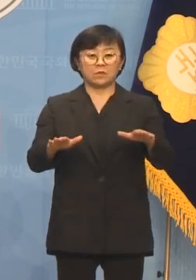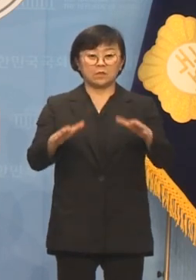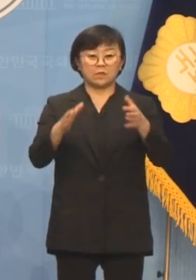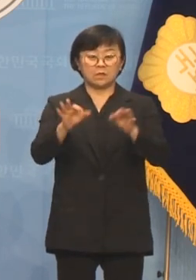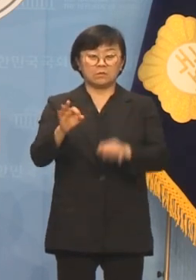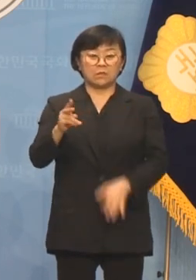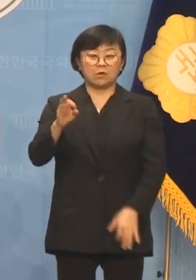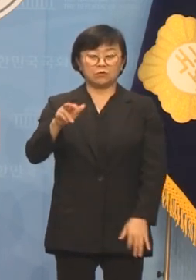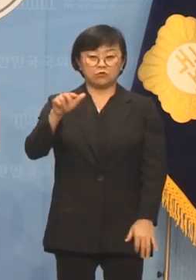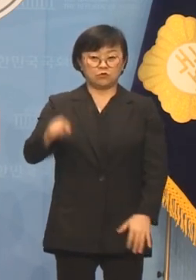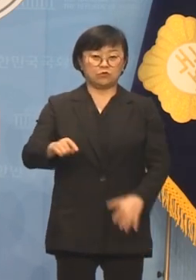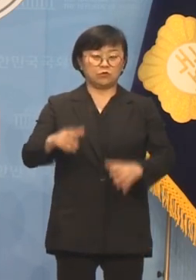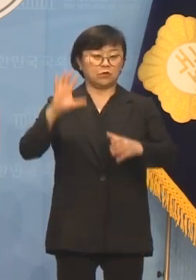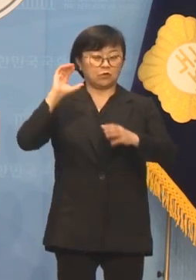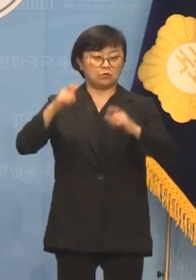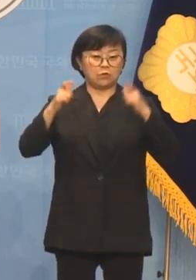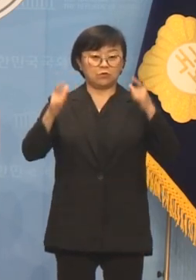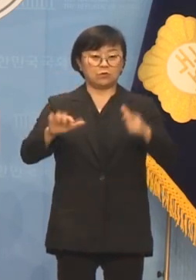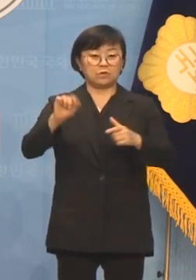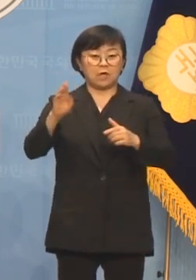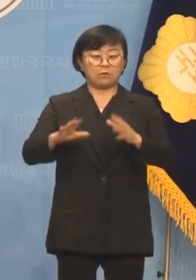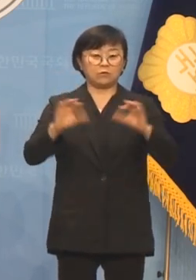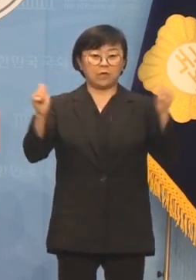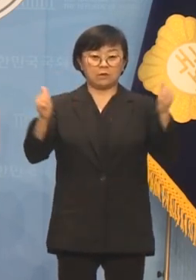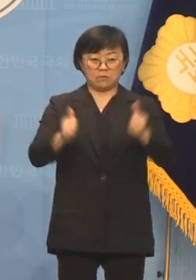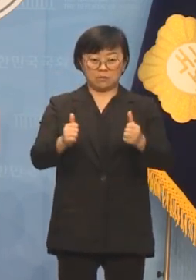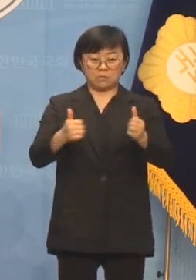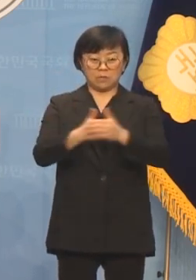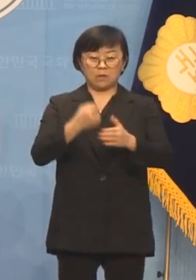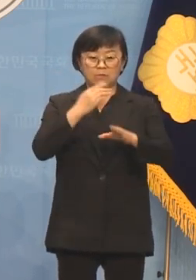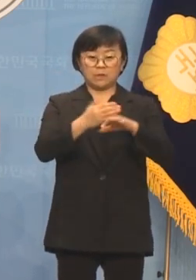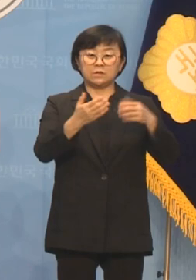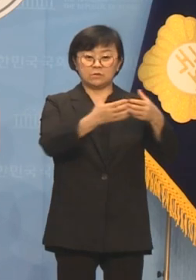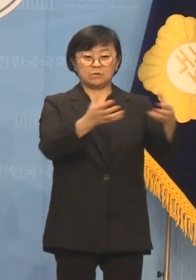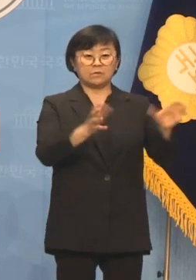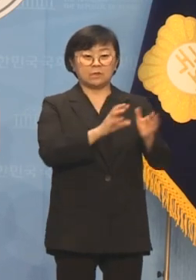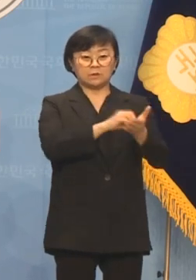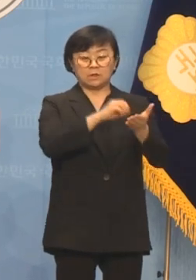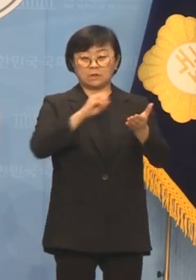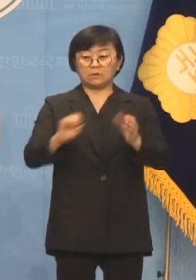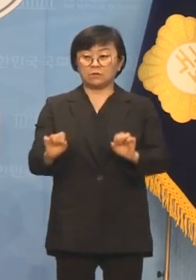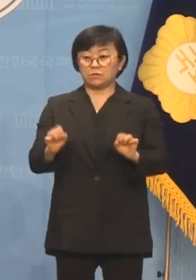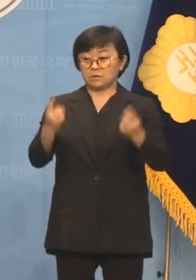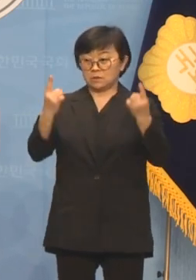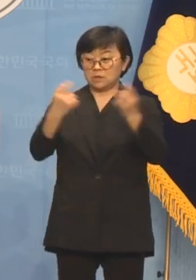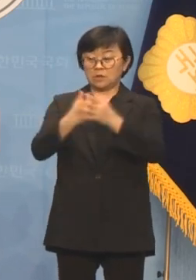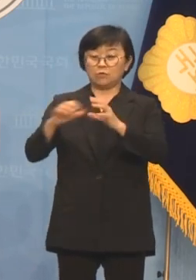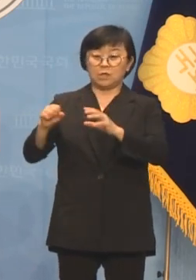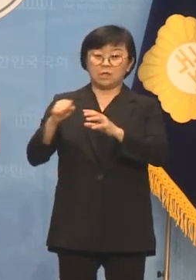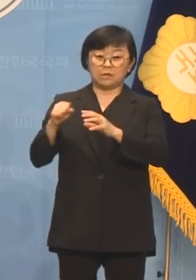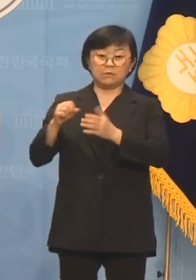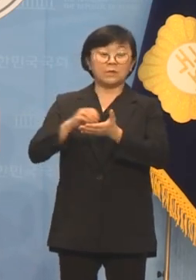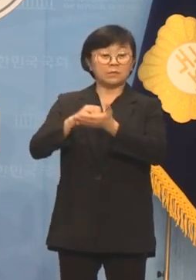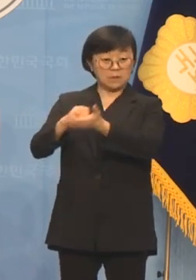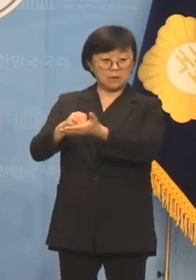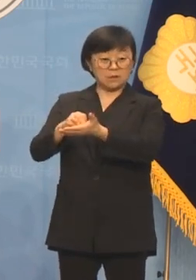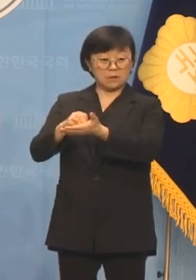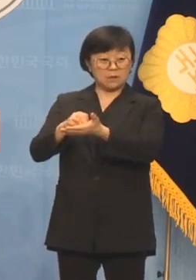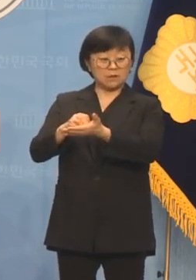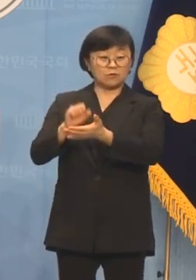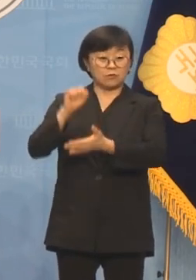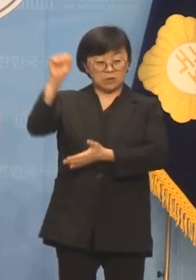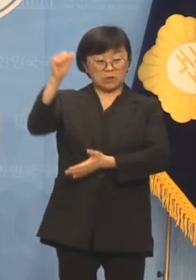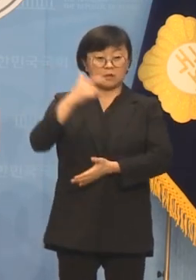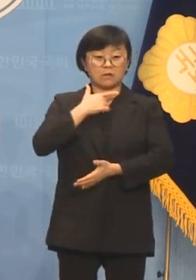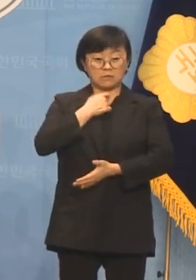김영주 영등포구갑 국회의원의 더불어민주당 탈당과 국민의힘 입당을